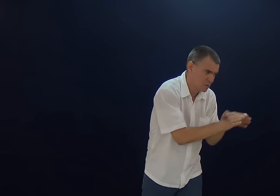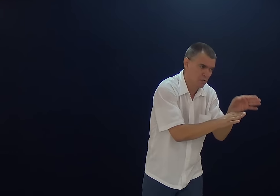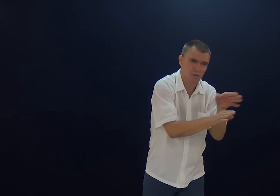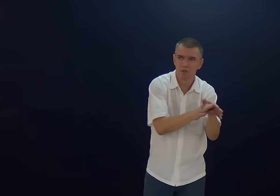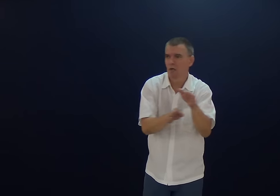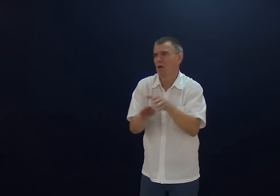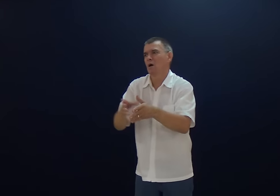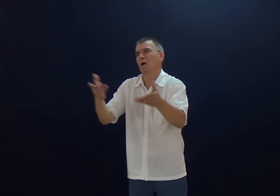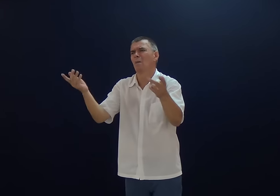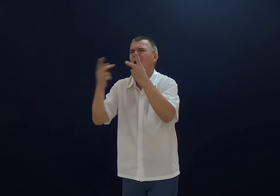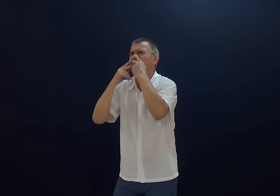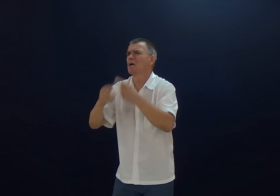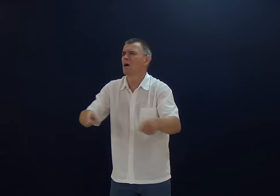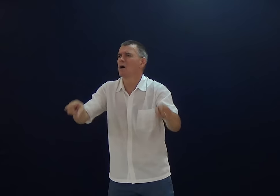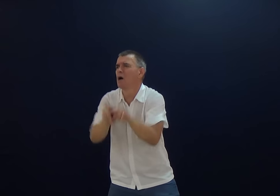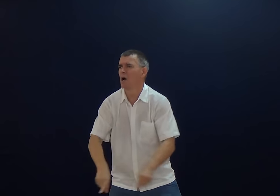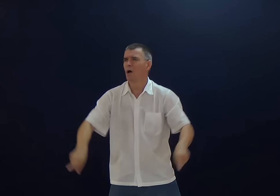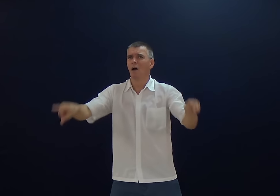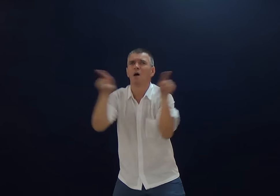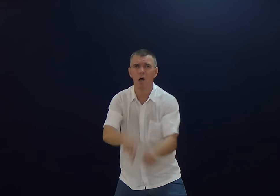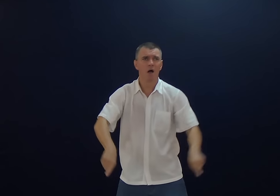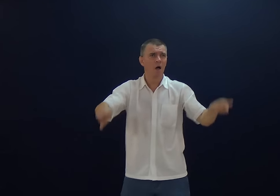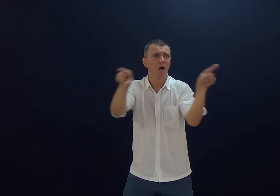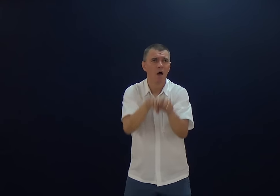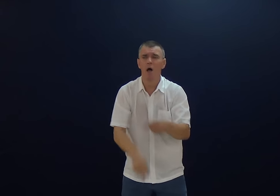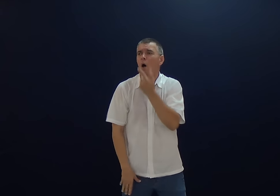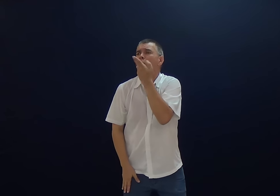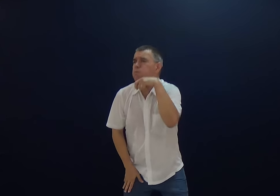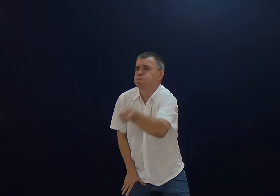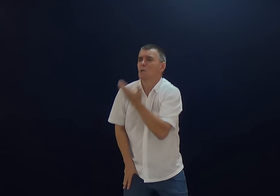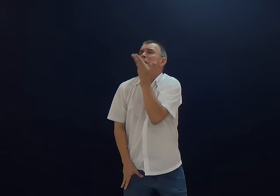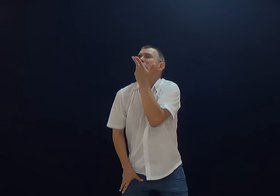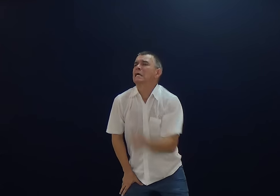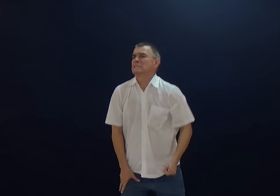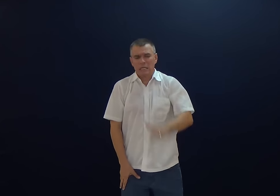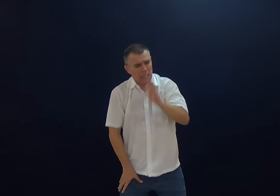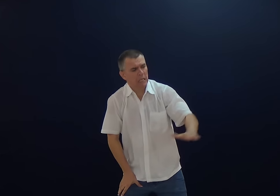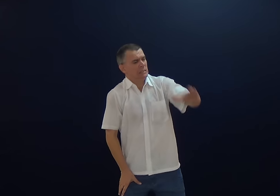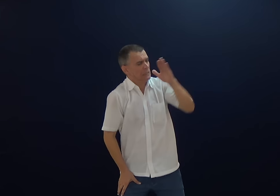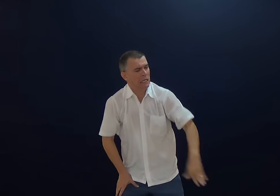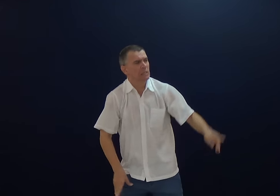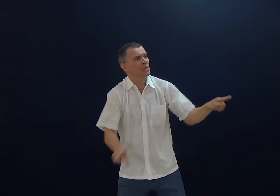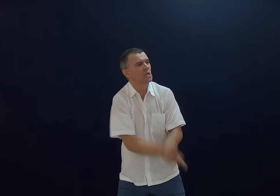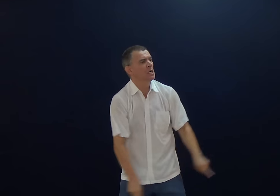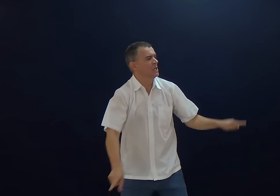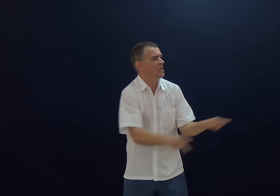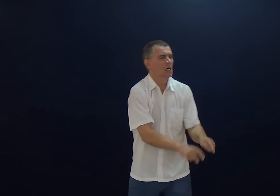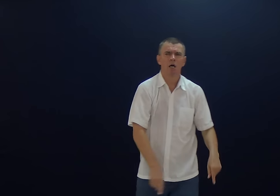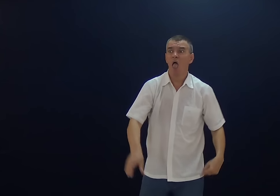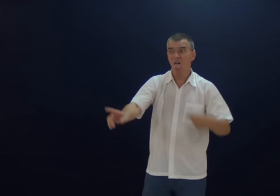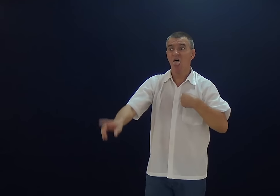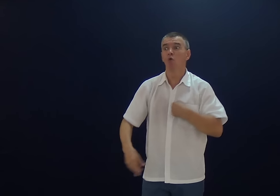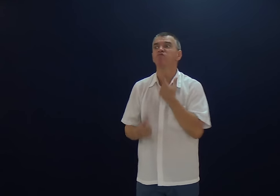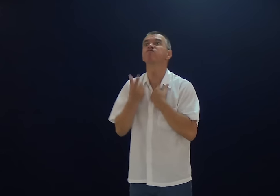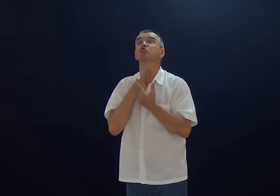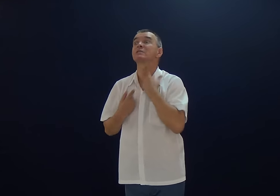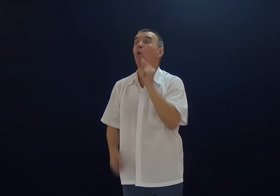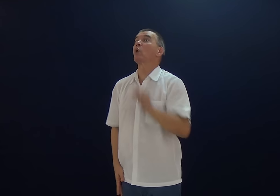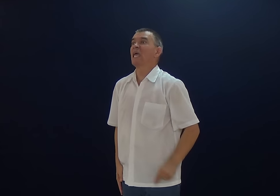uma bomba que tem destruído nós aconselhamos para de fofocar para de usar sinais para de falar de outras igrejas